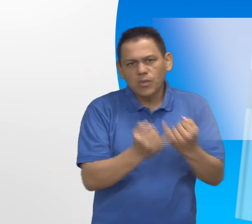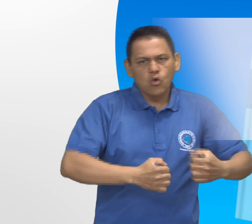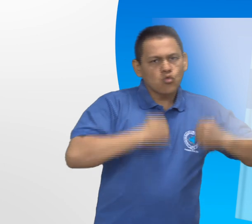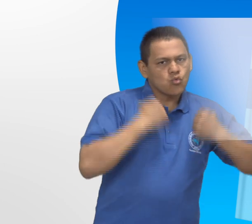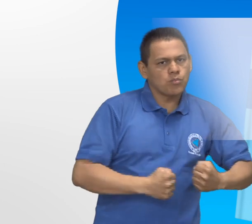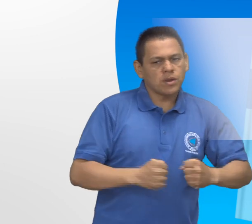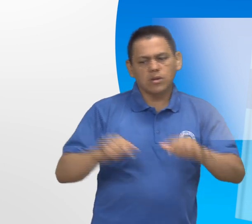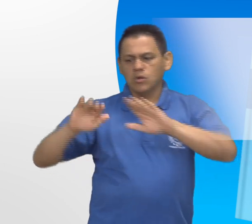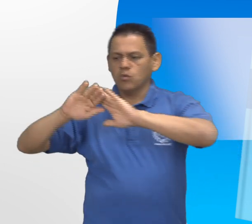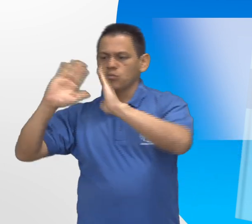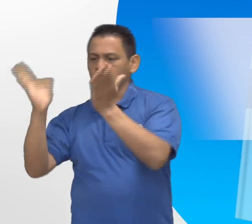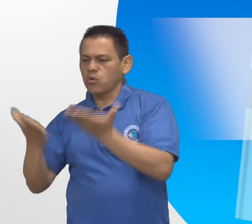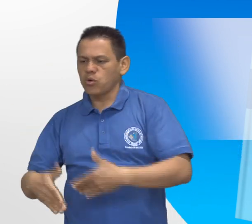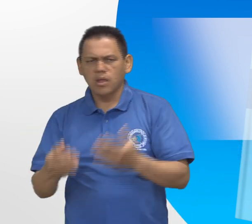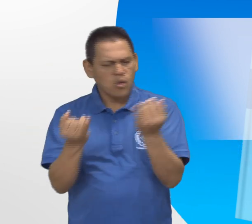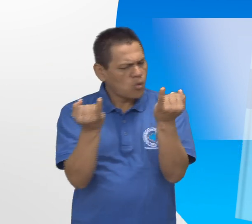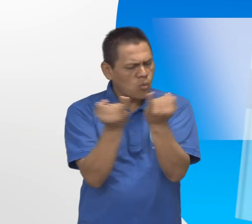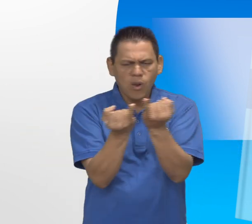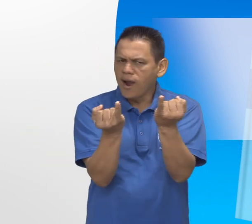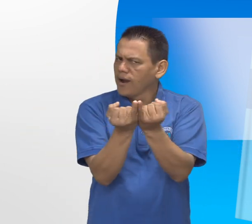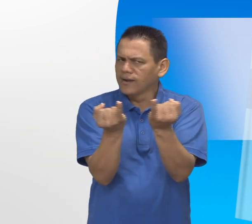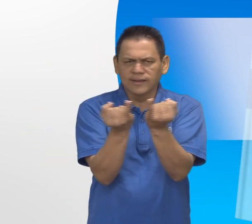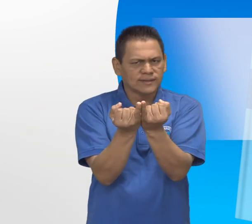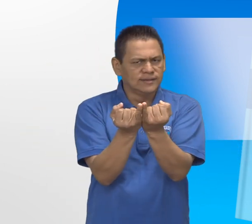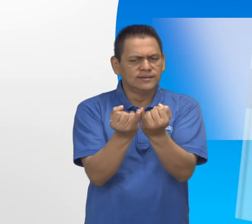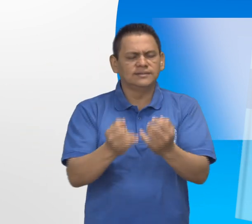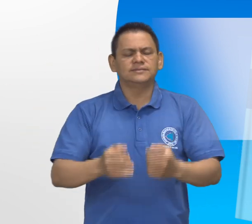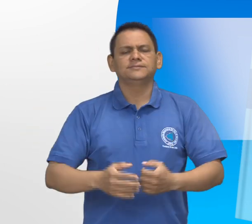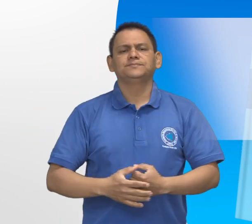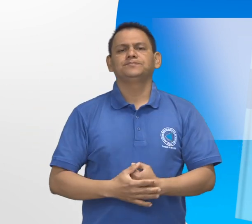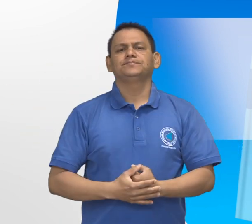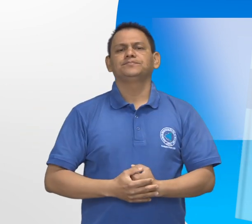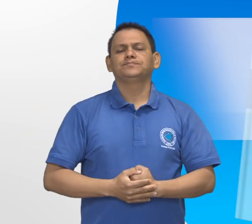igualdad absoluta entre el hombre y la mujer.